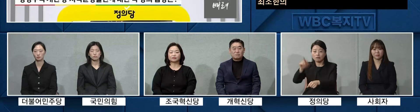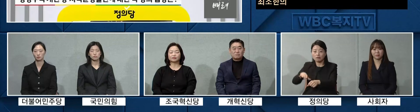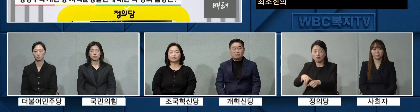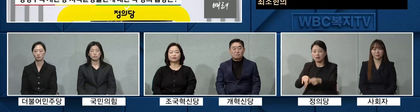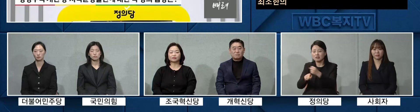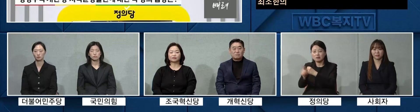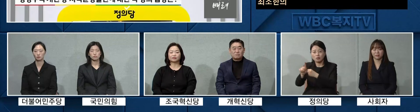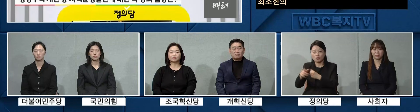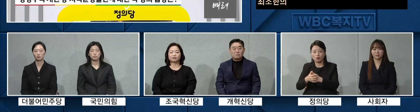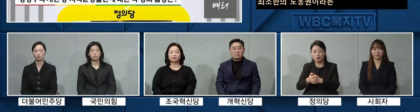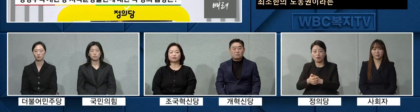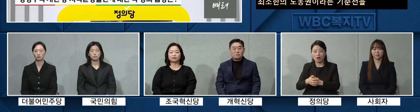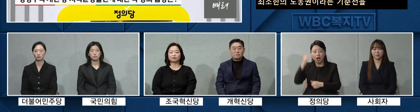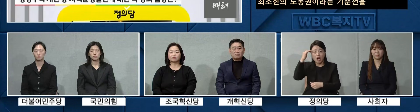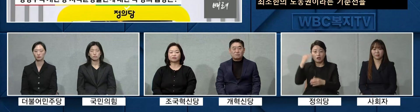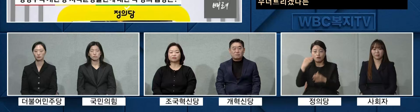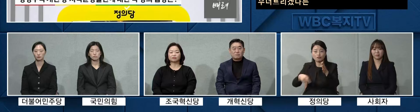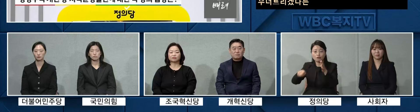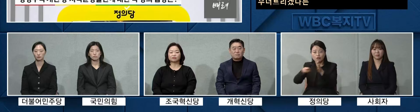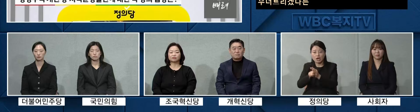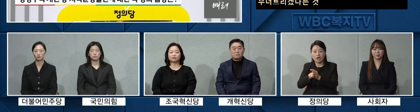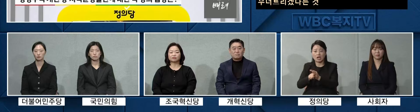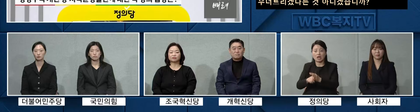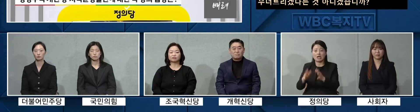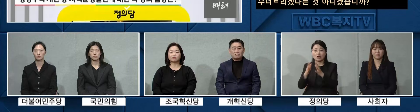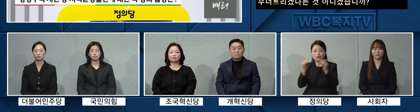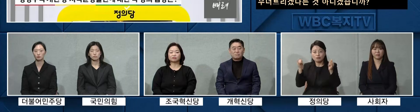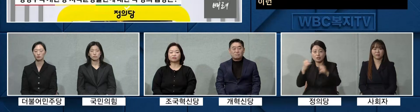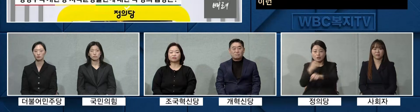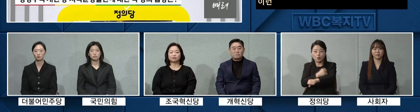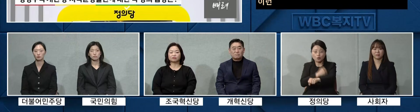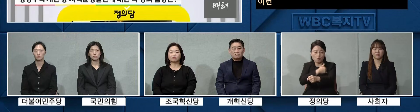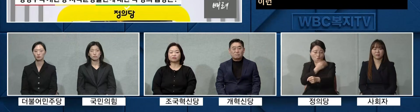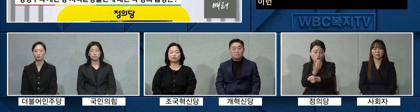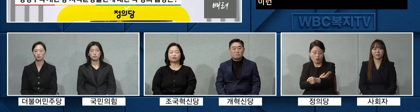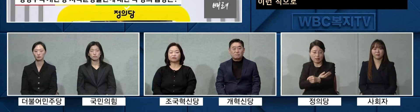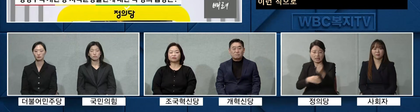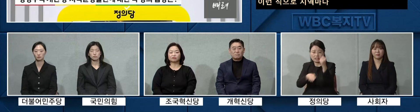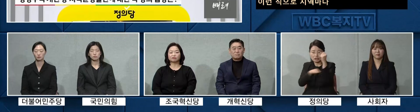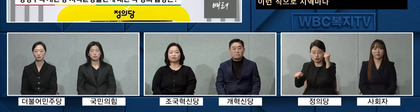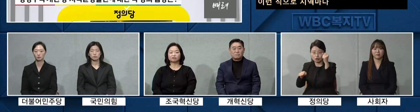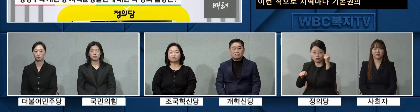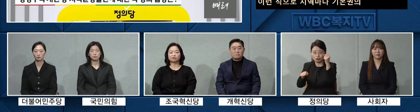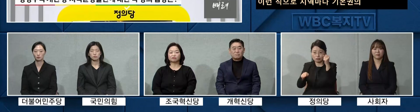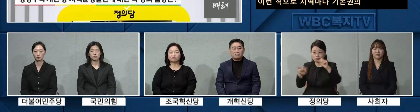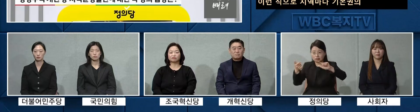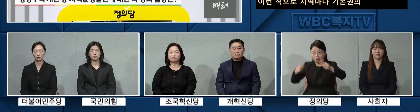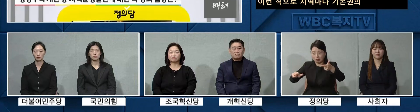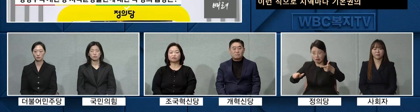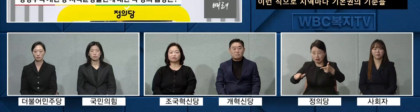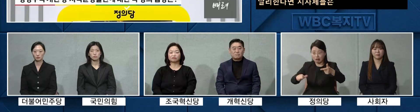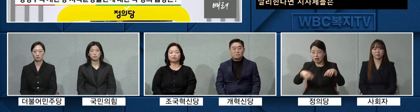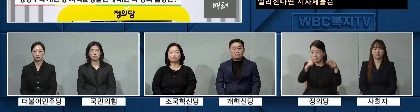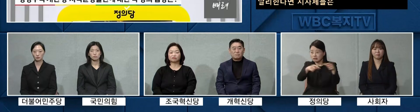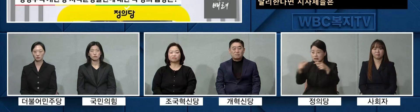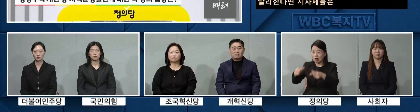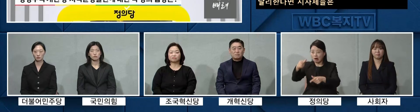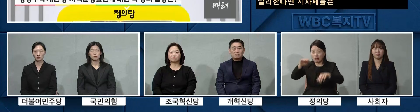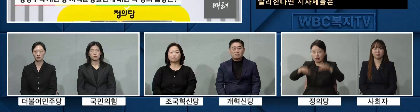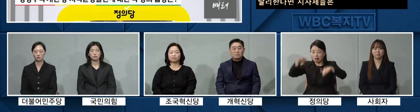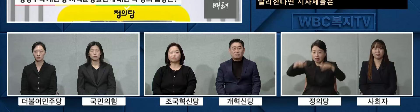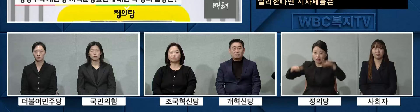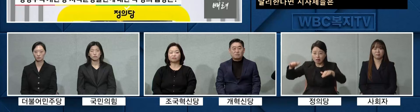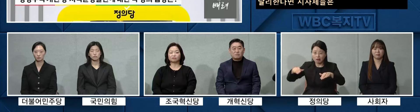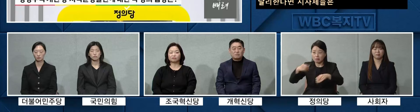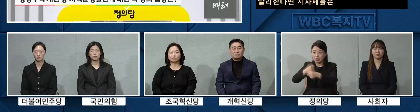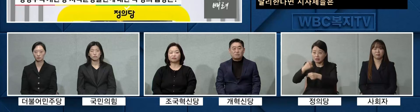무너뜨리겠다는 것 아닙니까? 이런 식으로 지역마다 기본권의 기준을 달리한다면 지자체들은 기업을 유치하기 위해서로 누가